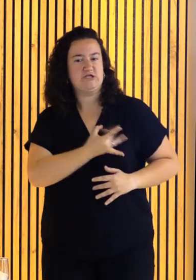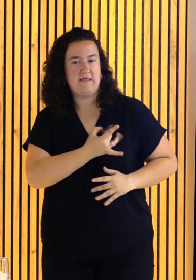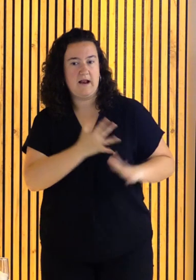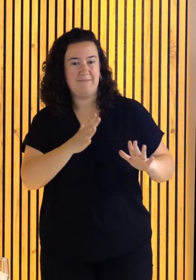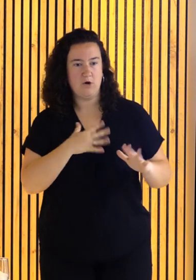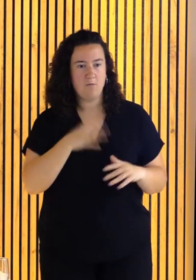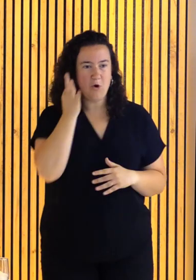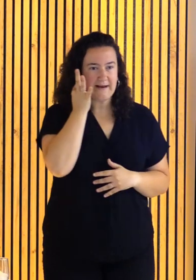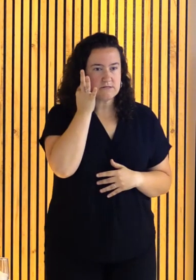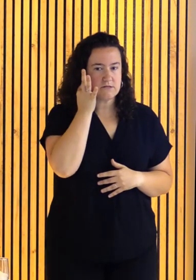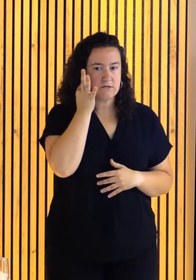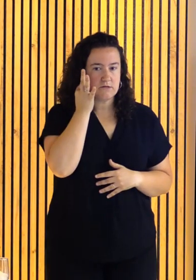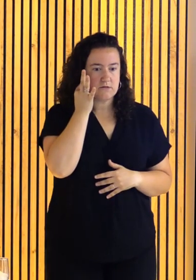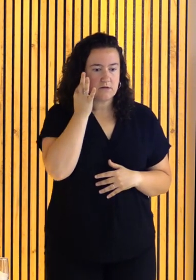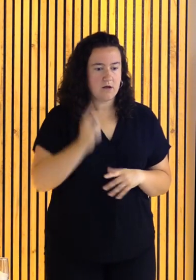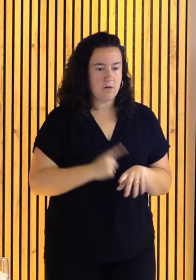langile. Orduan,